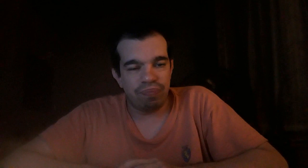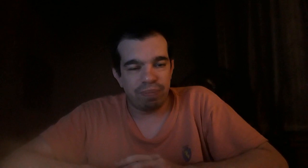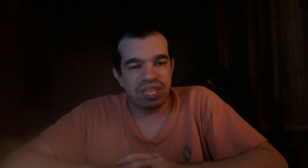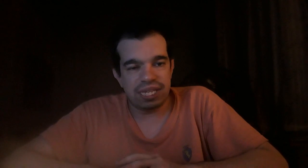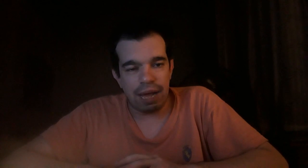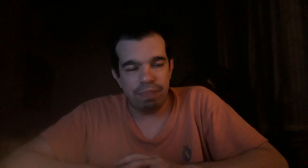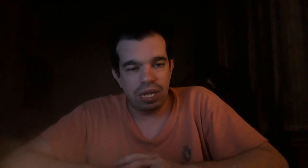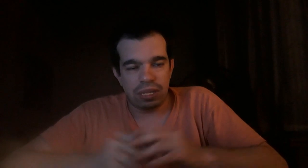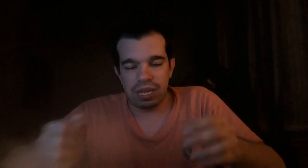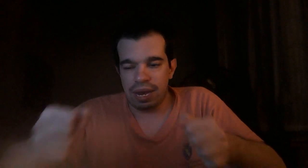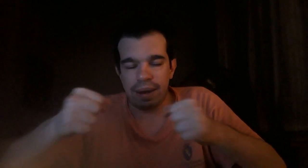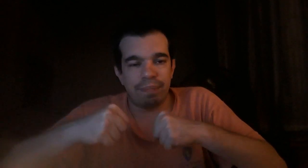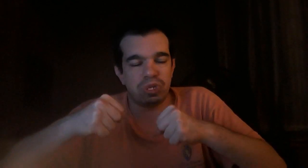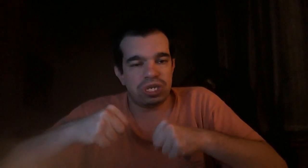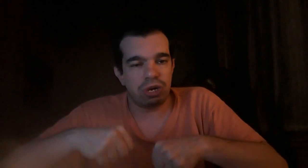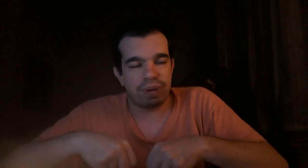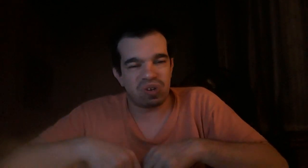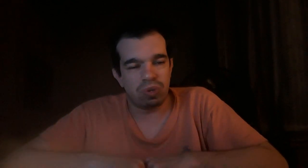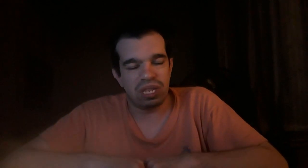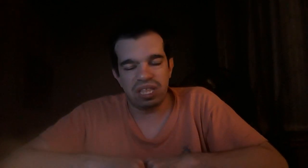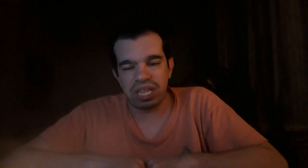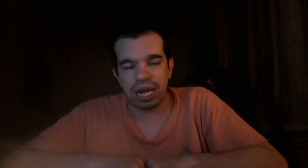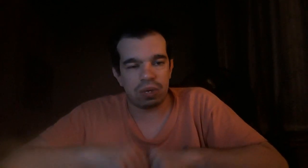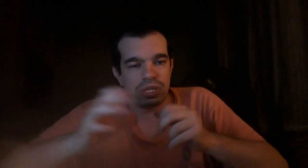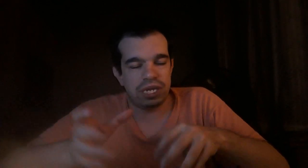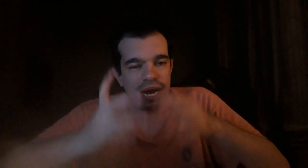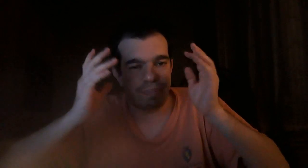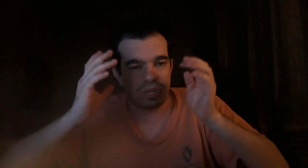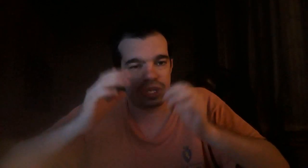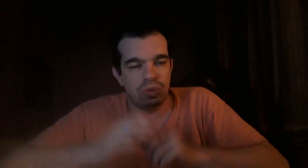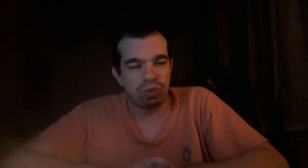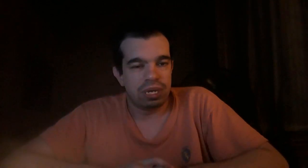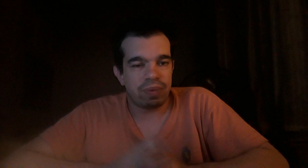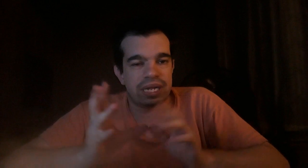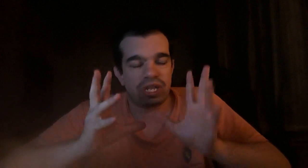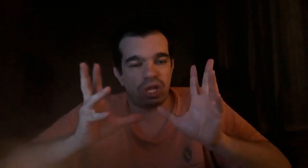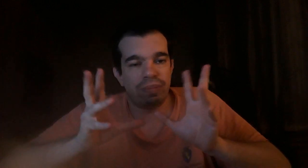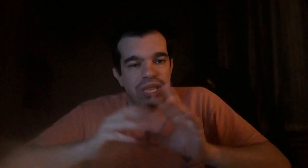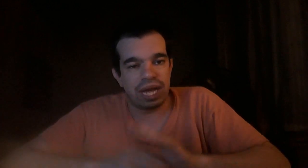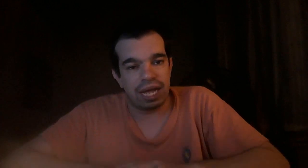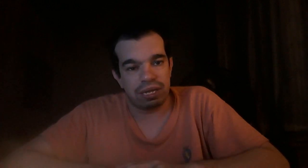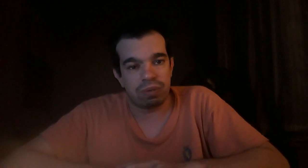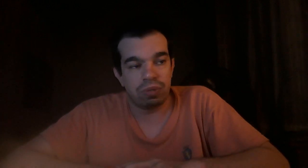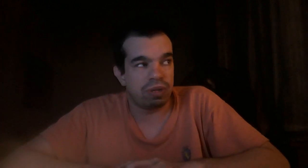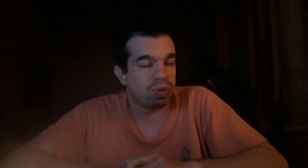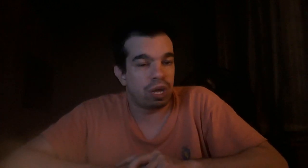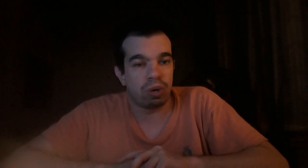per disabili, l'appoggi sopra con l'intera carrozzina e la porti su. Quella è stata dimenticata quando hanno